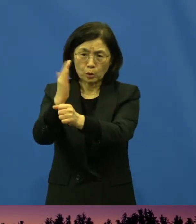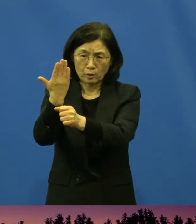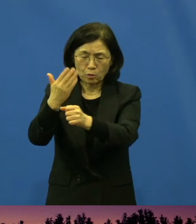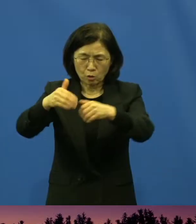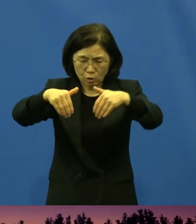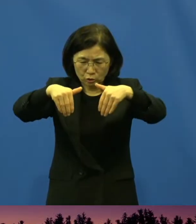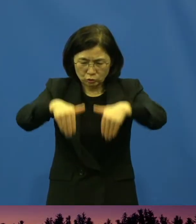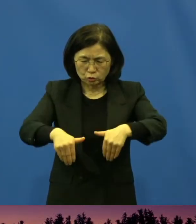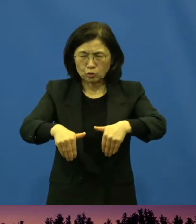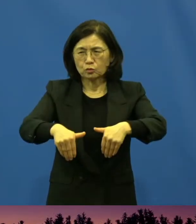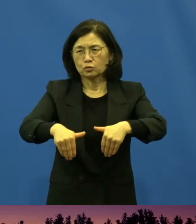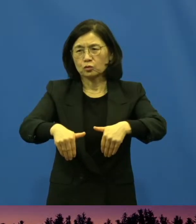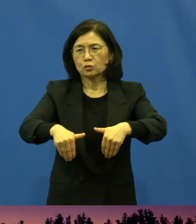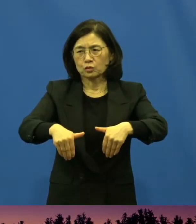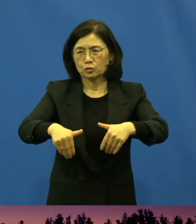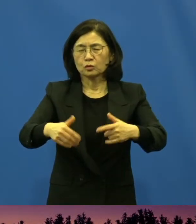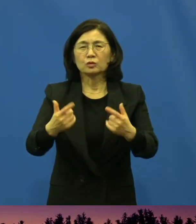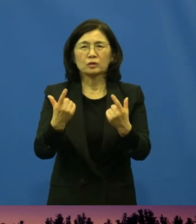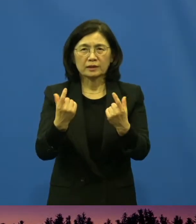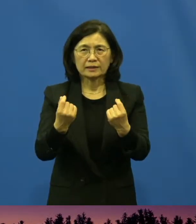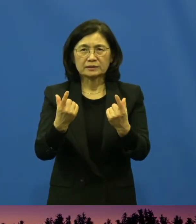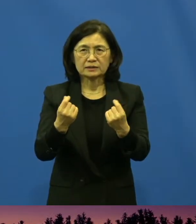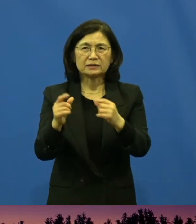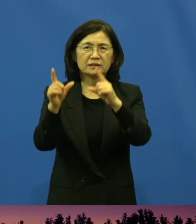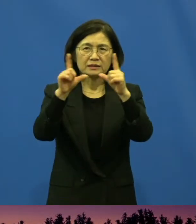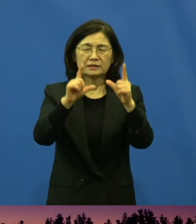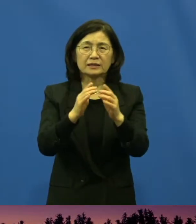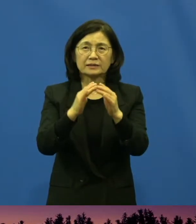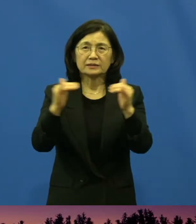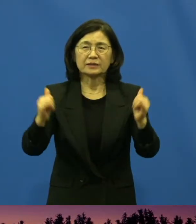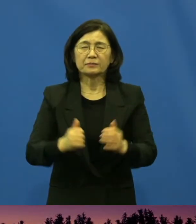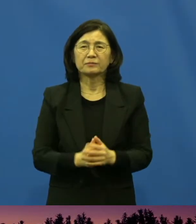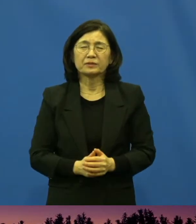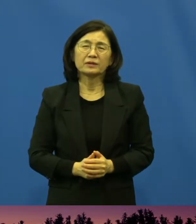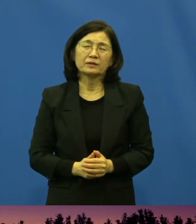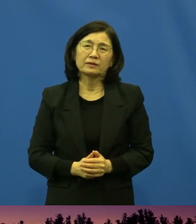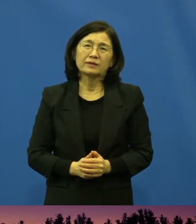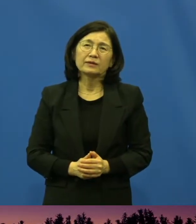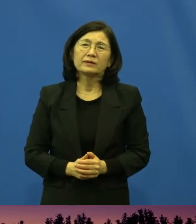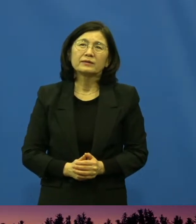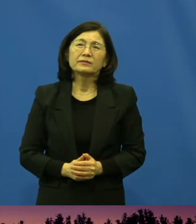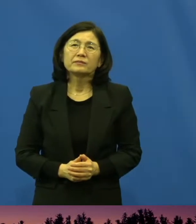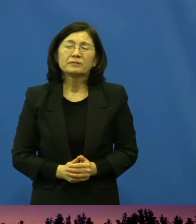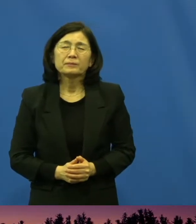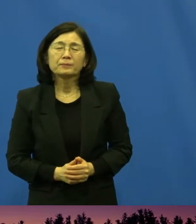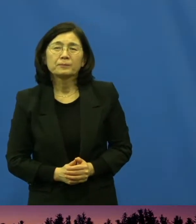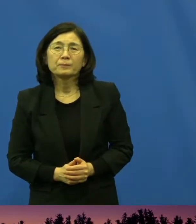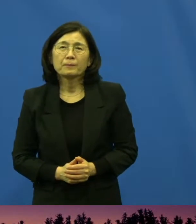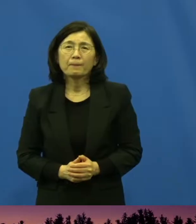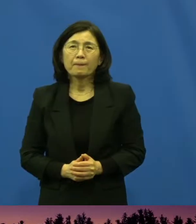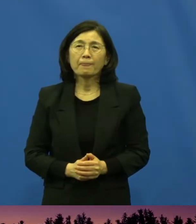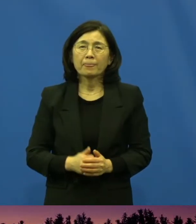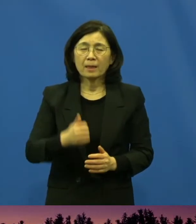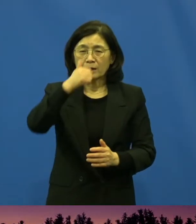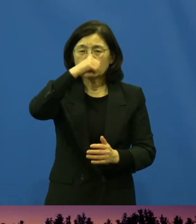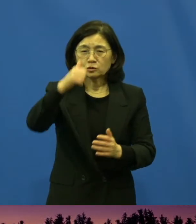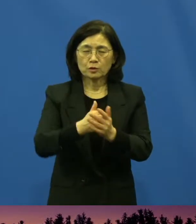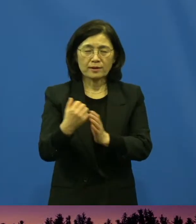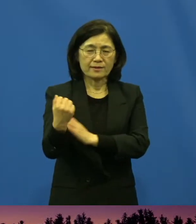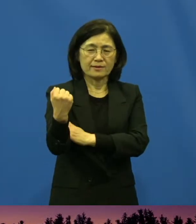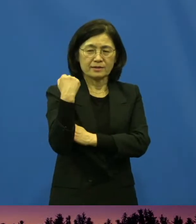성경은. 이 끌려다니는 겁니다. 죄에 대해서는 철저히 무력한 거예요. 죄의 힘을 이길 수가